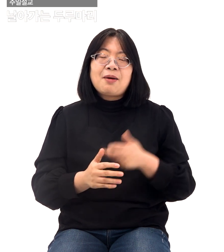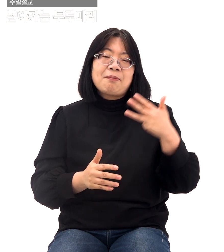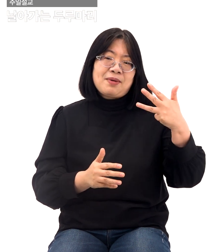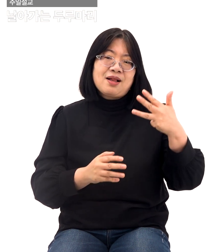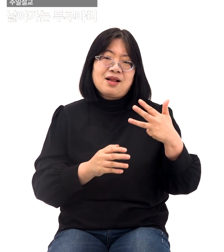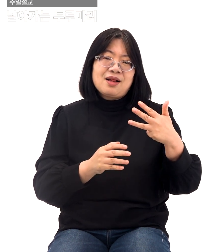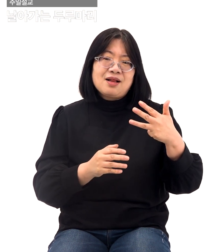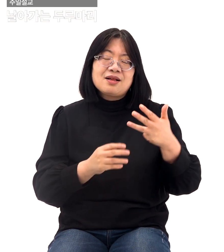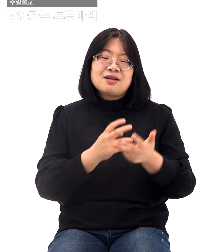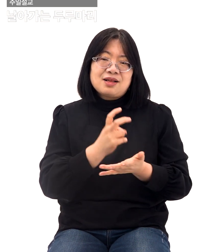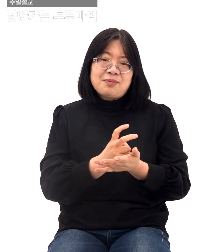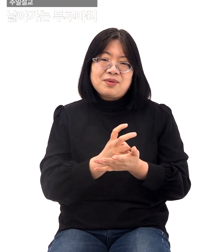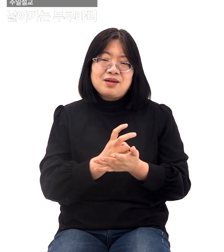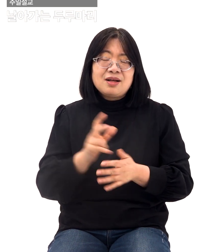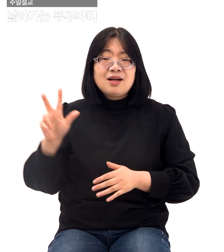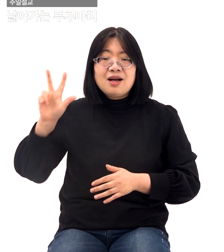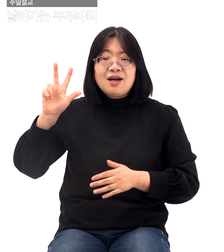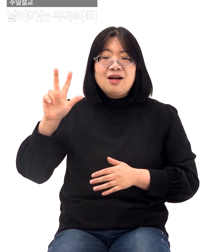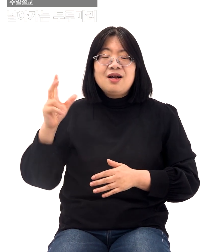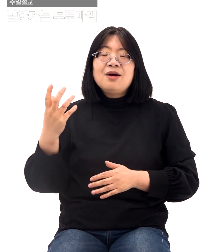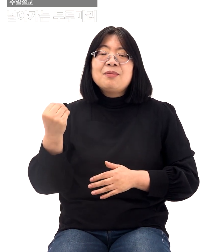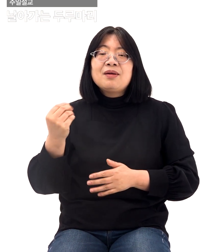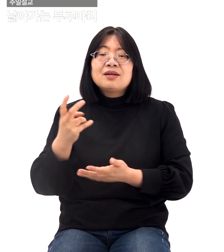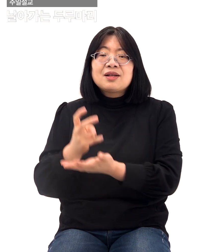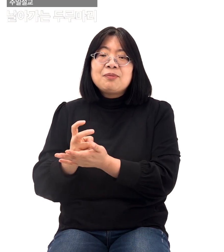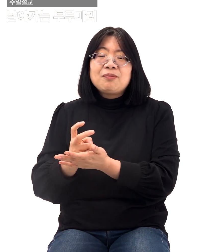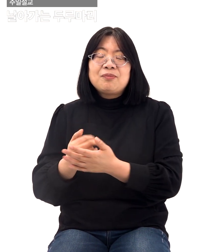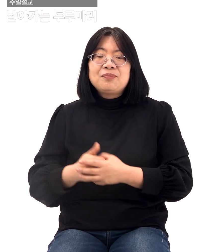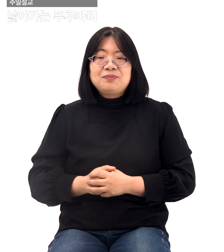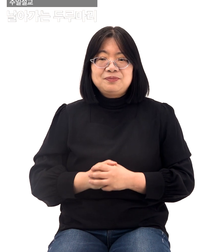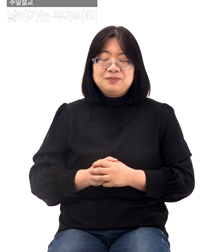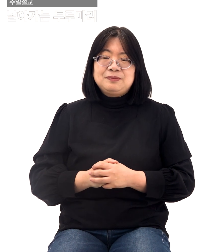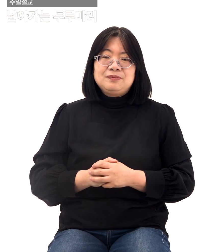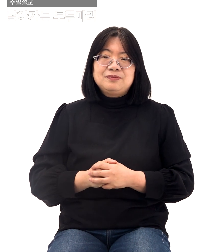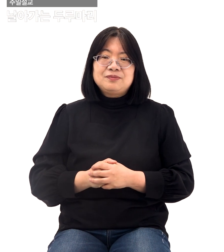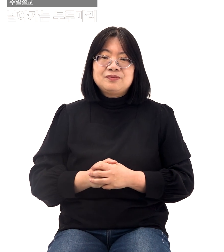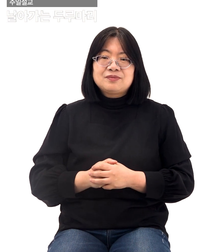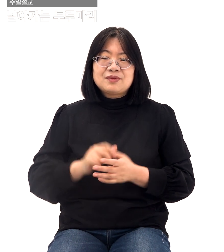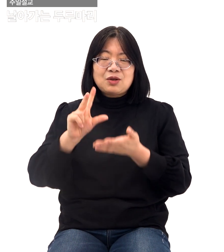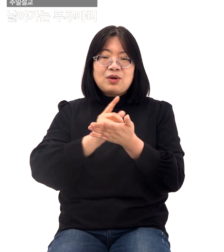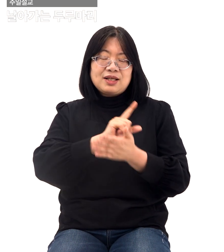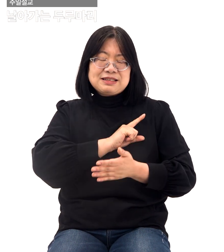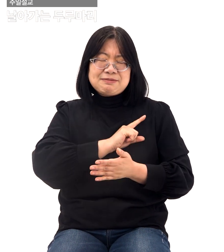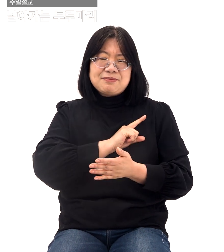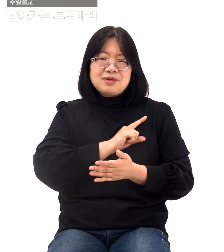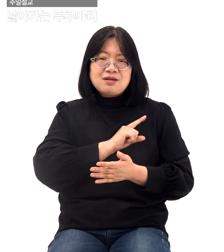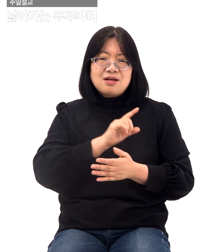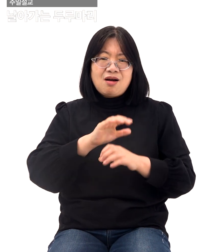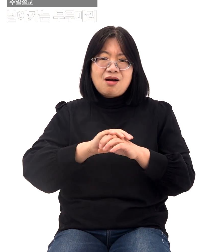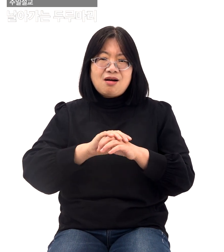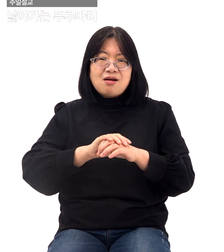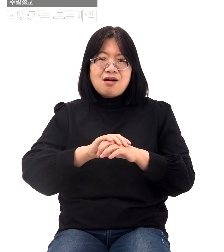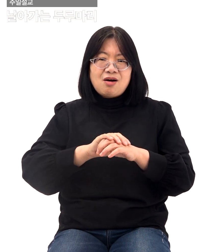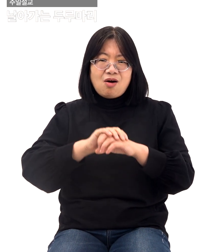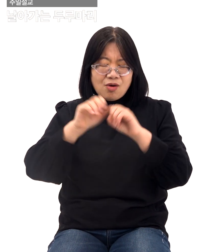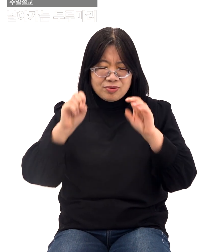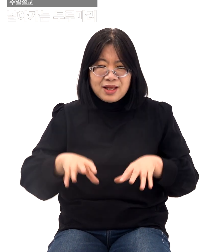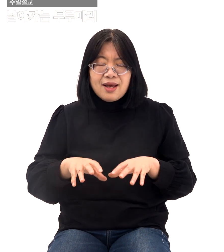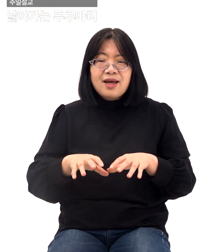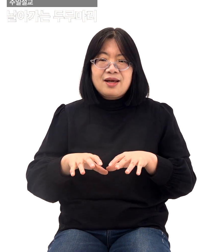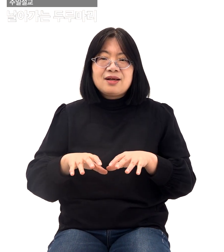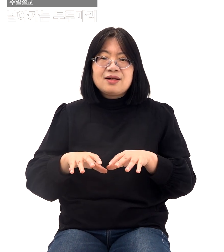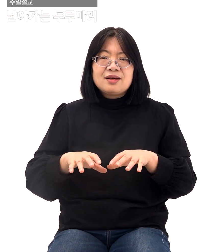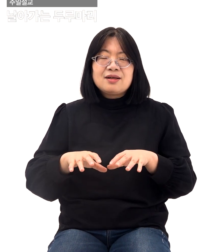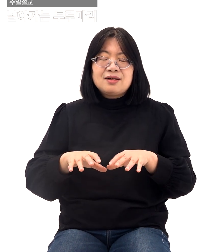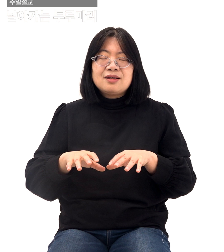8계명이에요. 8계명. 맹세는 몇 계명에 해당합니까? 여호와 이름을 망령되이 일컫는 게 헛된